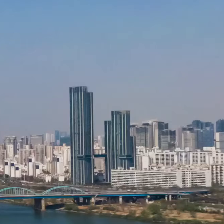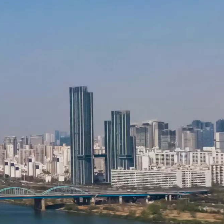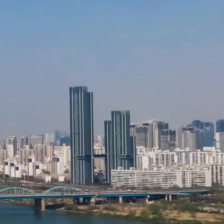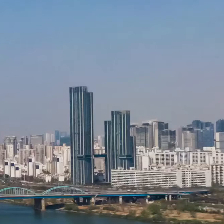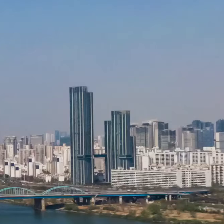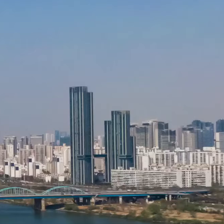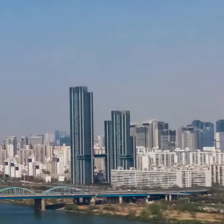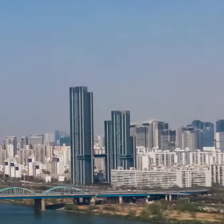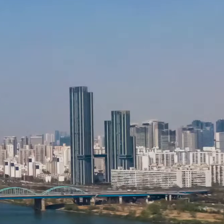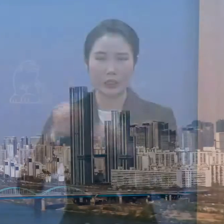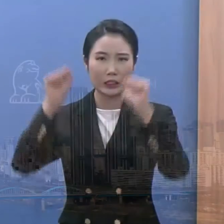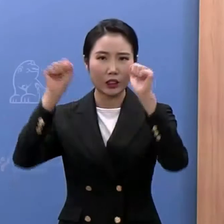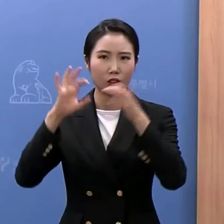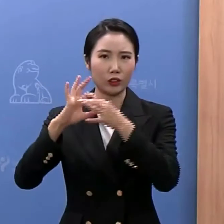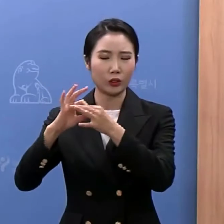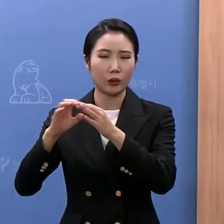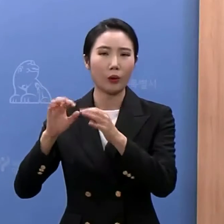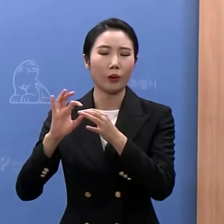이어가겠습니다.